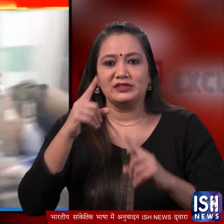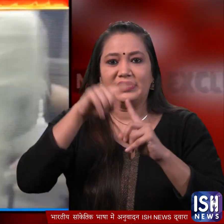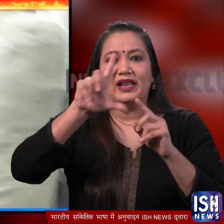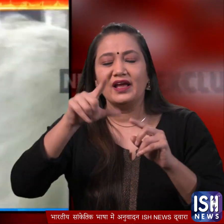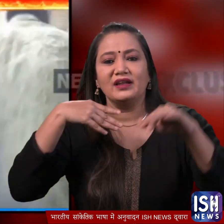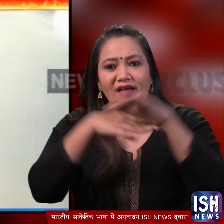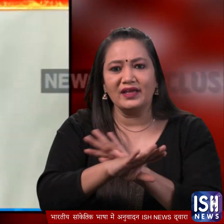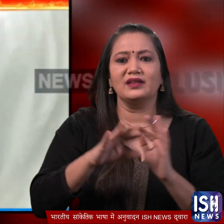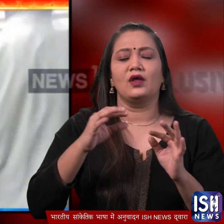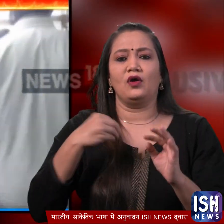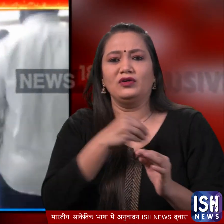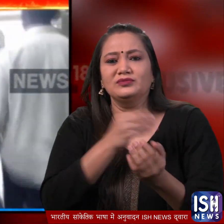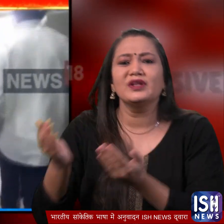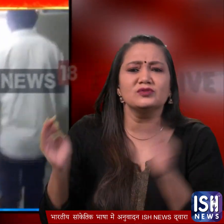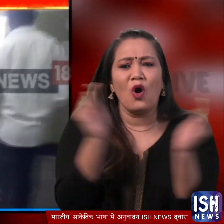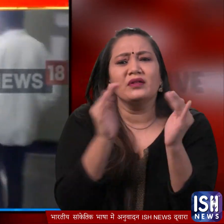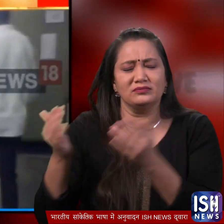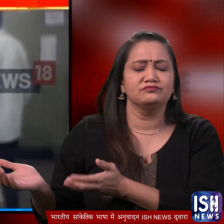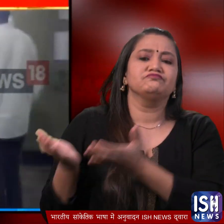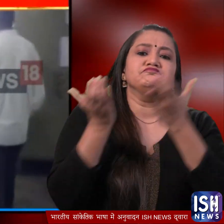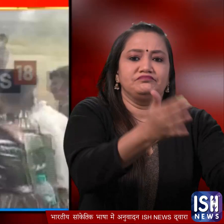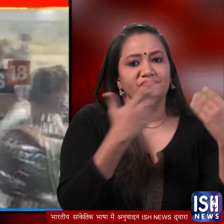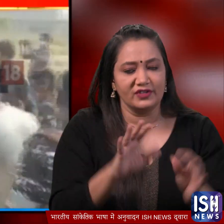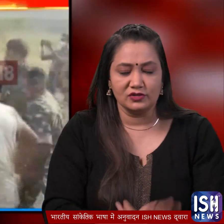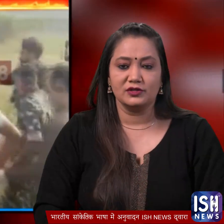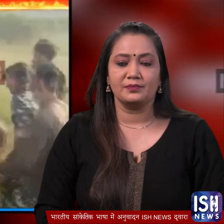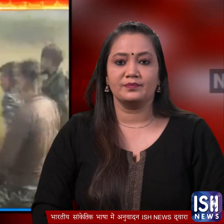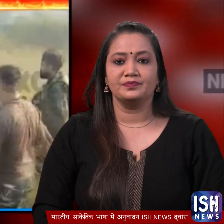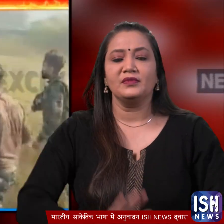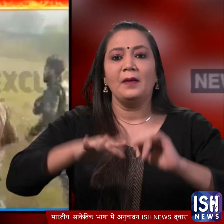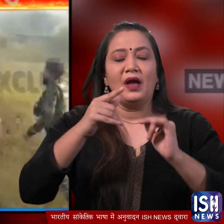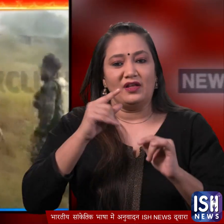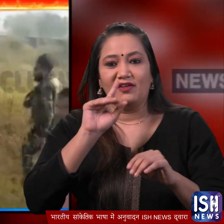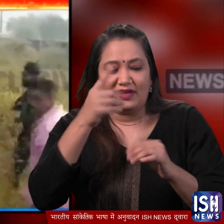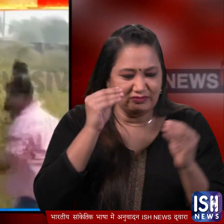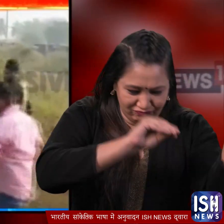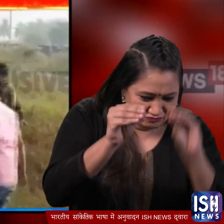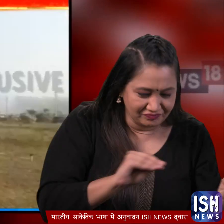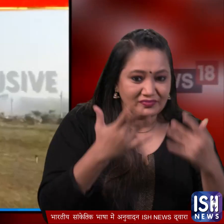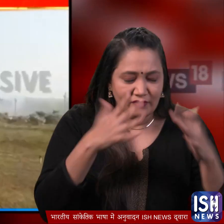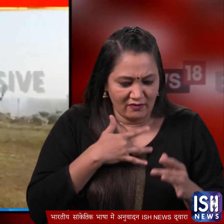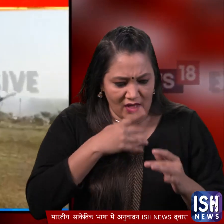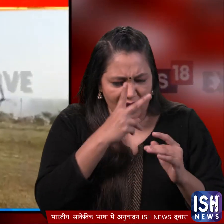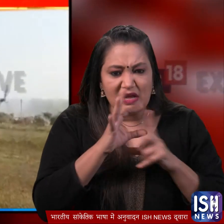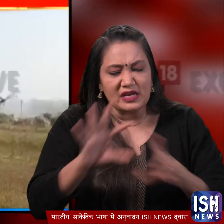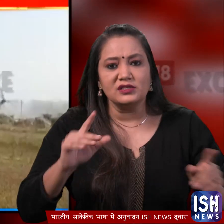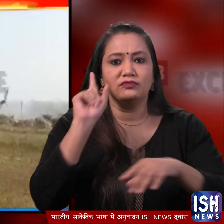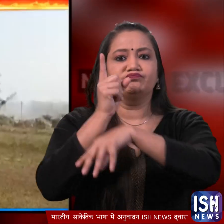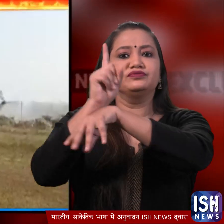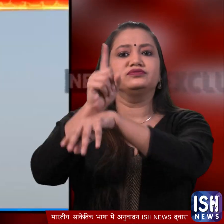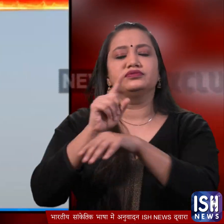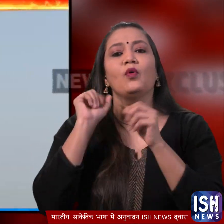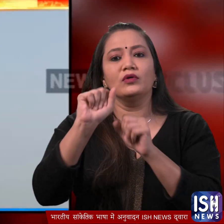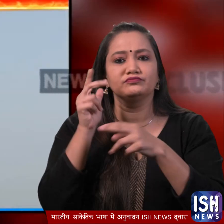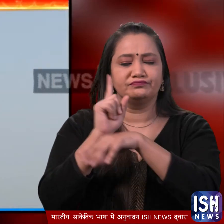के भद्राचलम उपचार केंद्र ले जाया गया और फिर प्राथमिक इलाज के बाद घायलों की हालत को देखते हुए वायुसेना के हेलीकॉप्टर